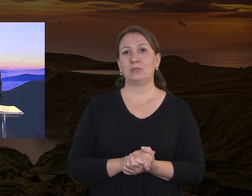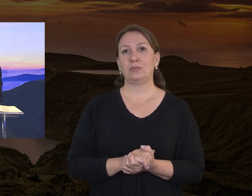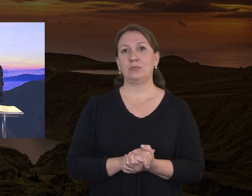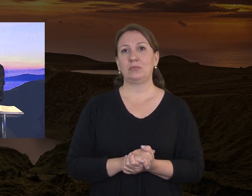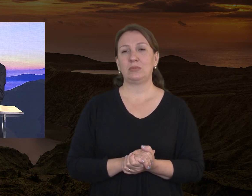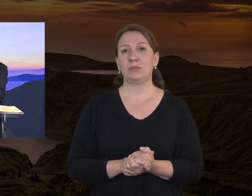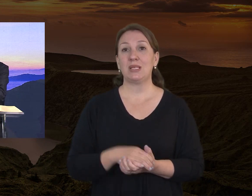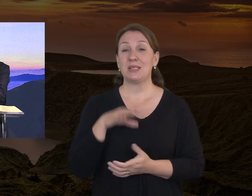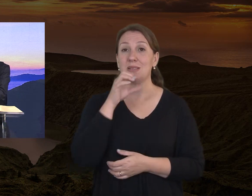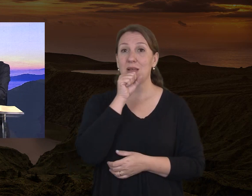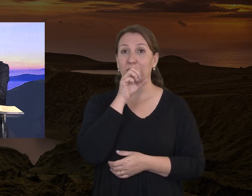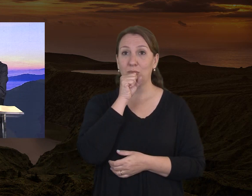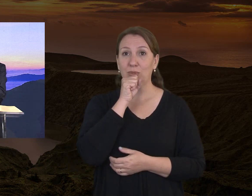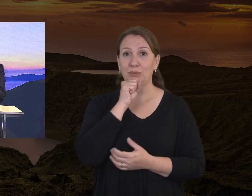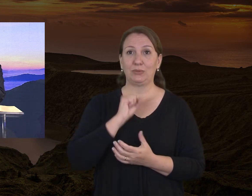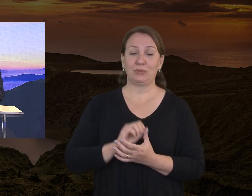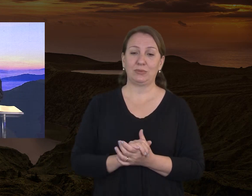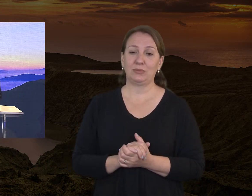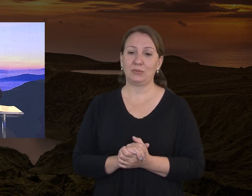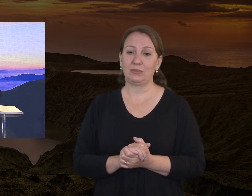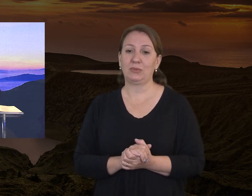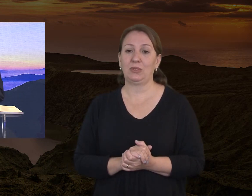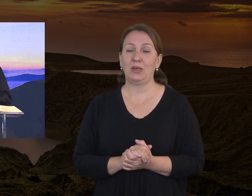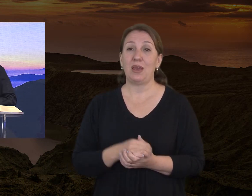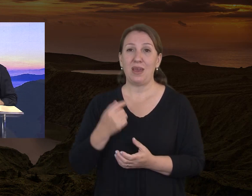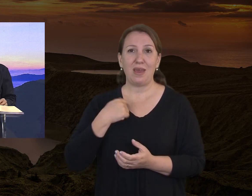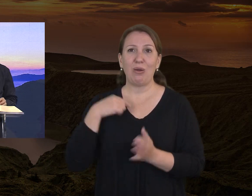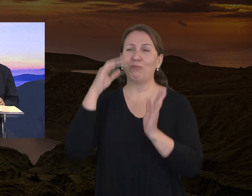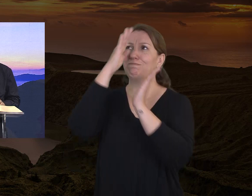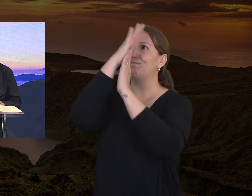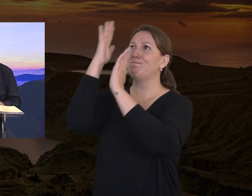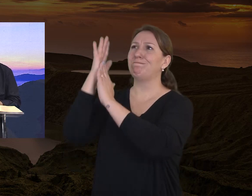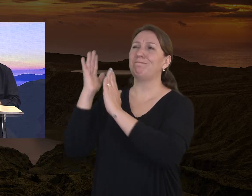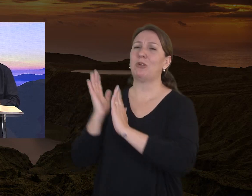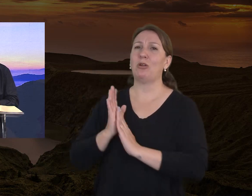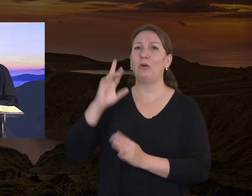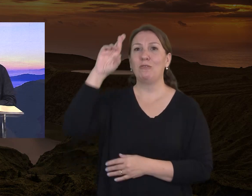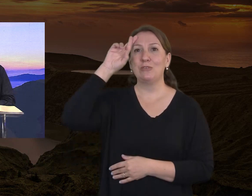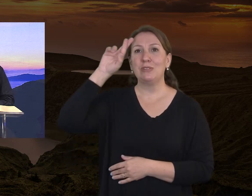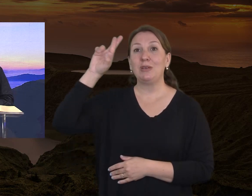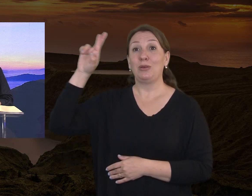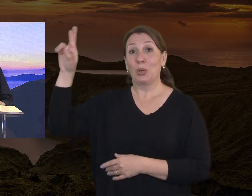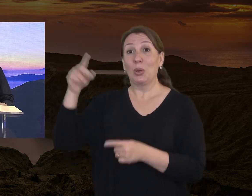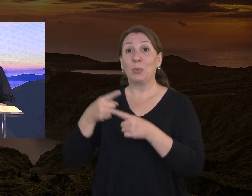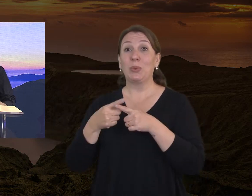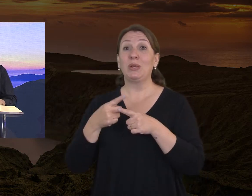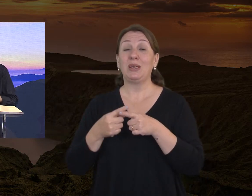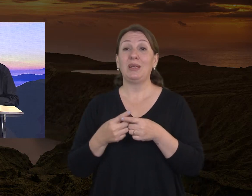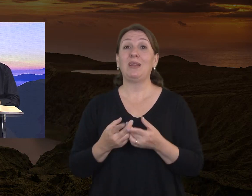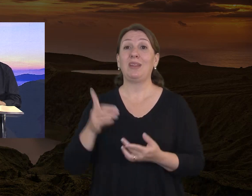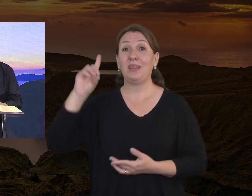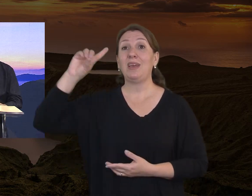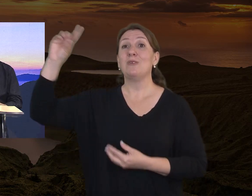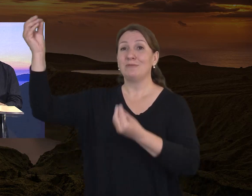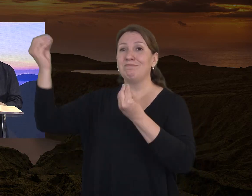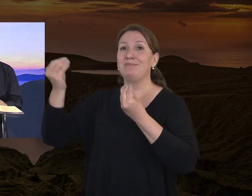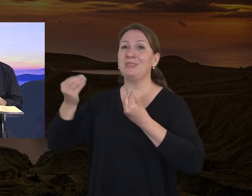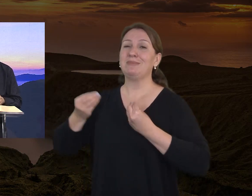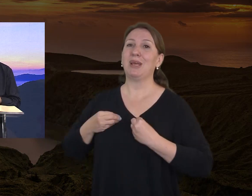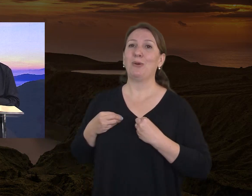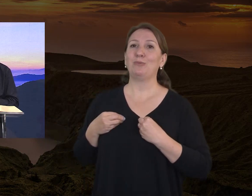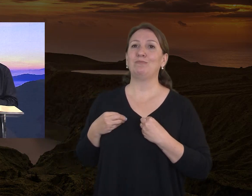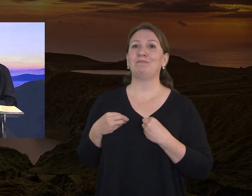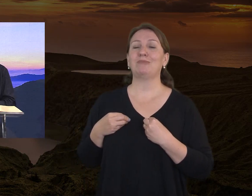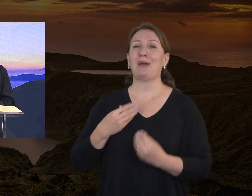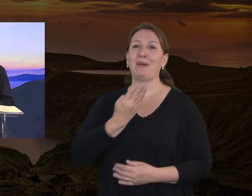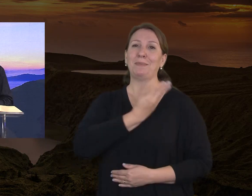em todos os sábados, eu louvo ao Senhor, né, pelo companheiro que o Senhor tem me dado, irmão